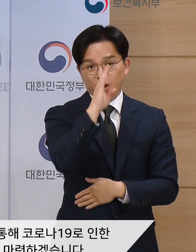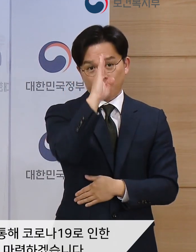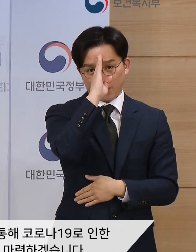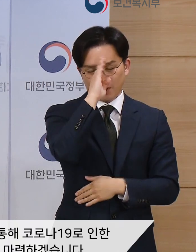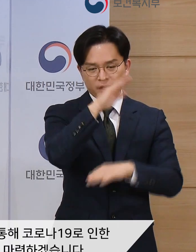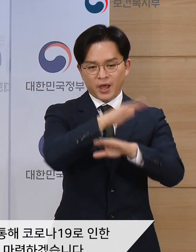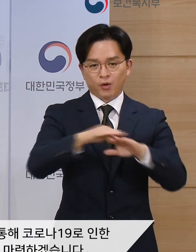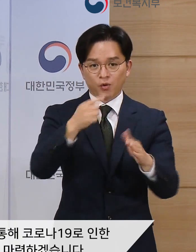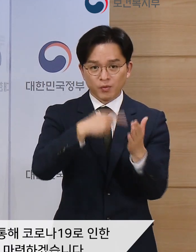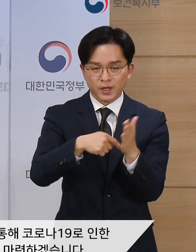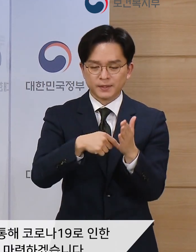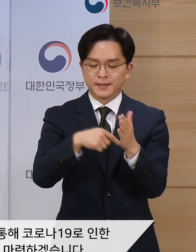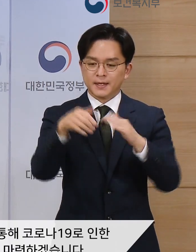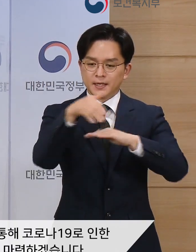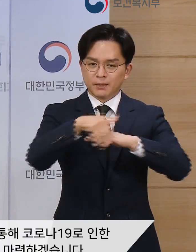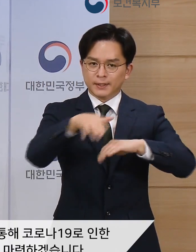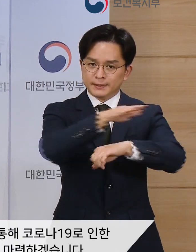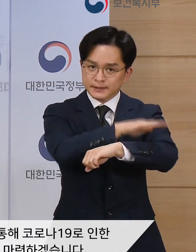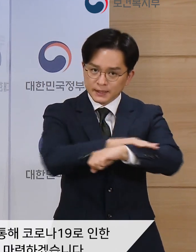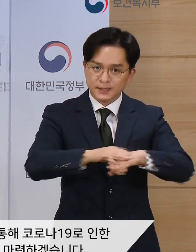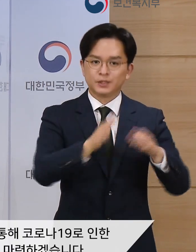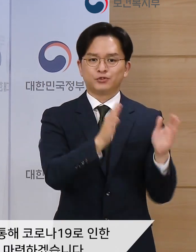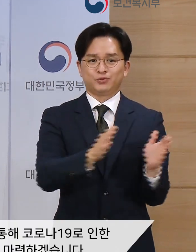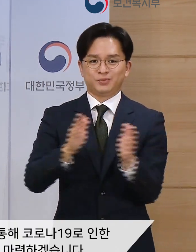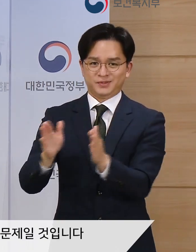방안을 적극적으로 마련하겠습니다.